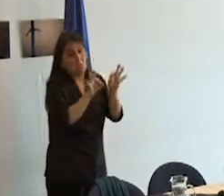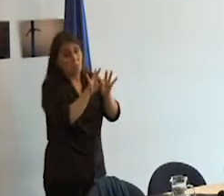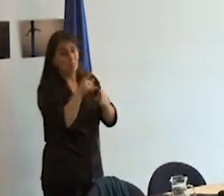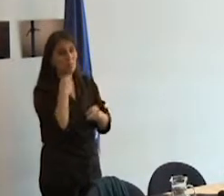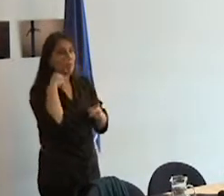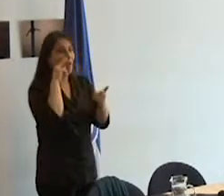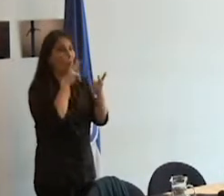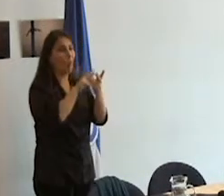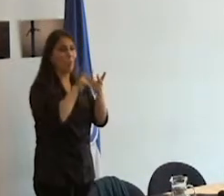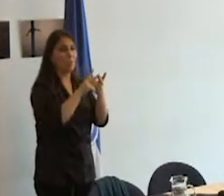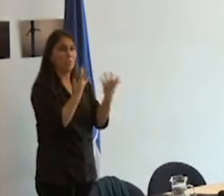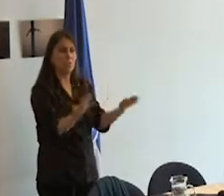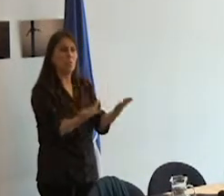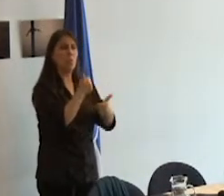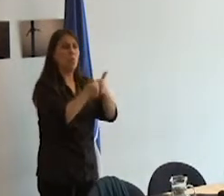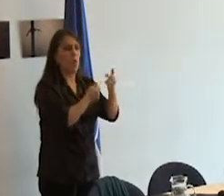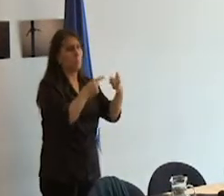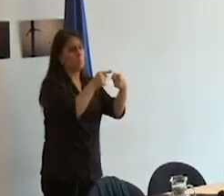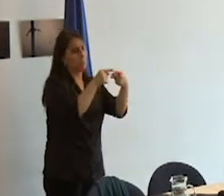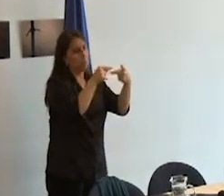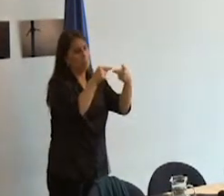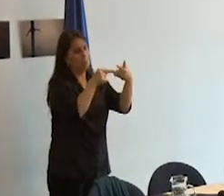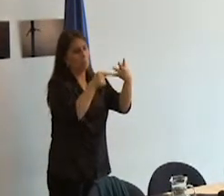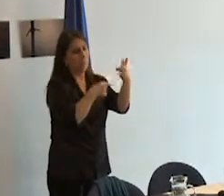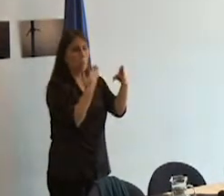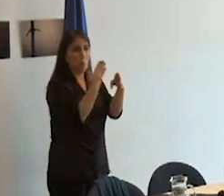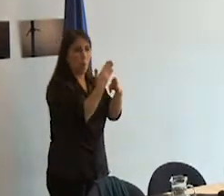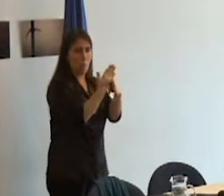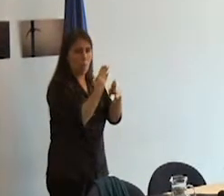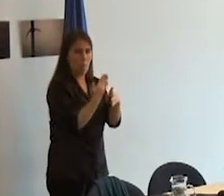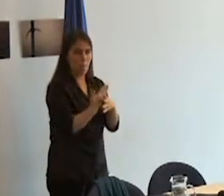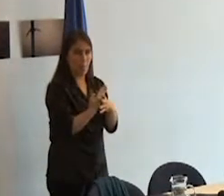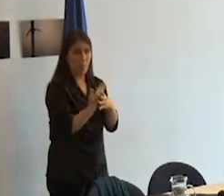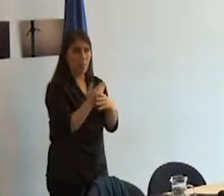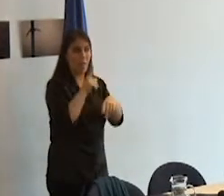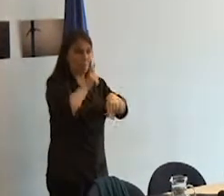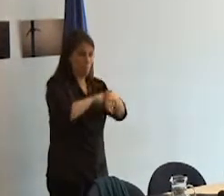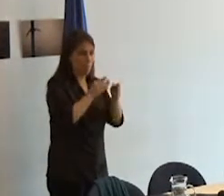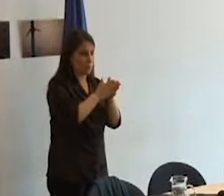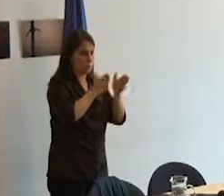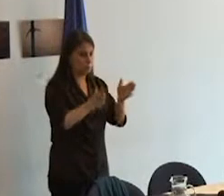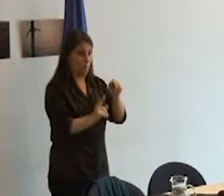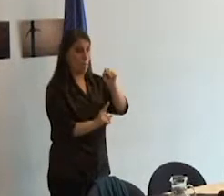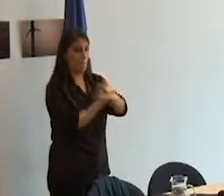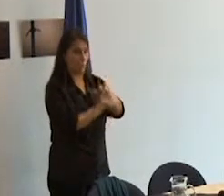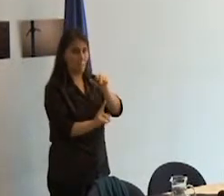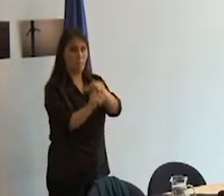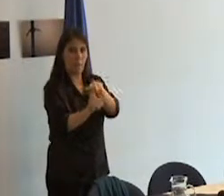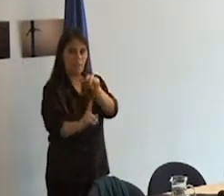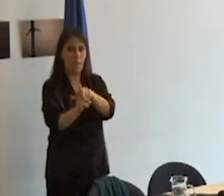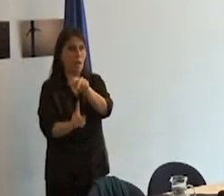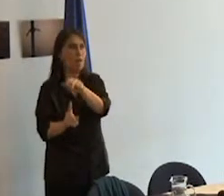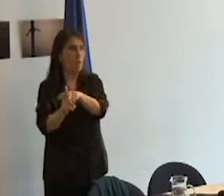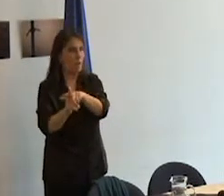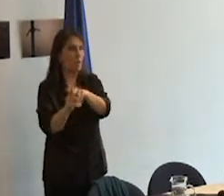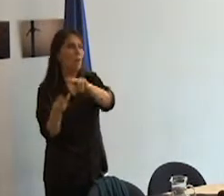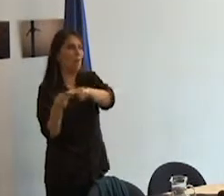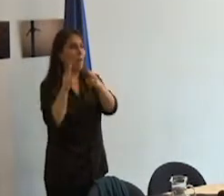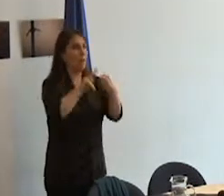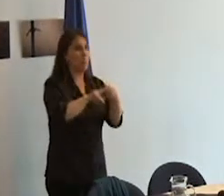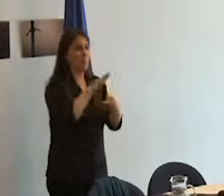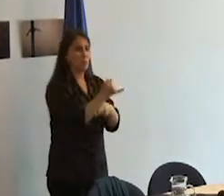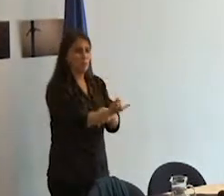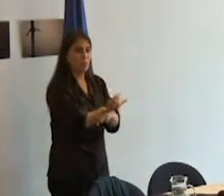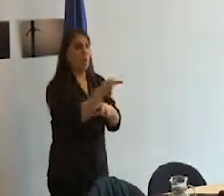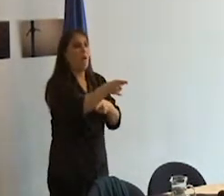embargo, problematizar algunos aspectos que en distintos momentos han estado ligados a lo que ocurre con respecto a